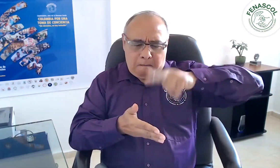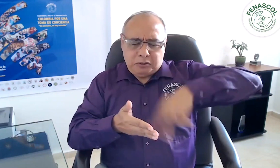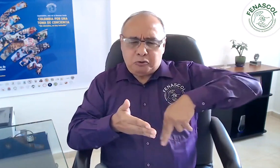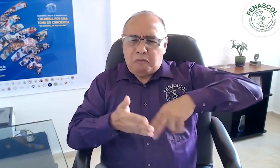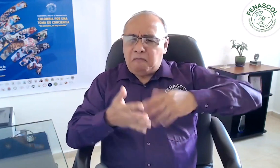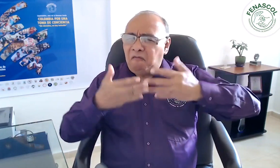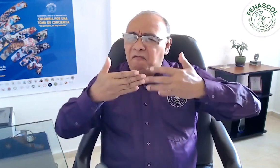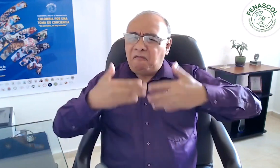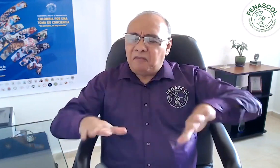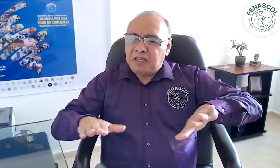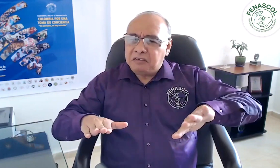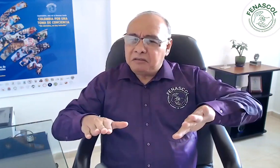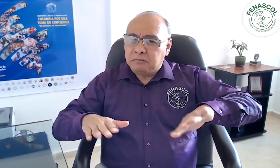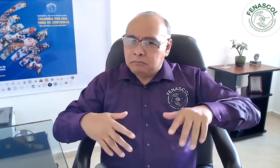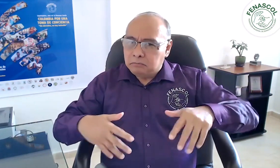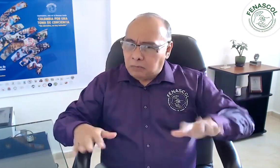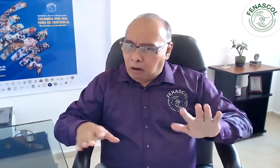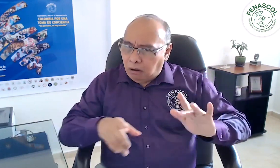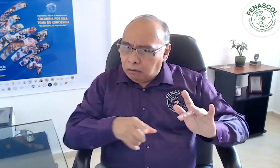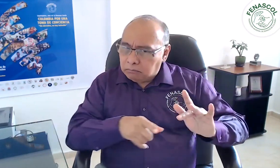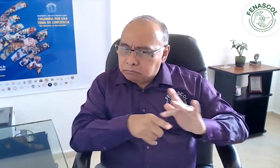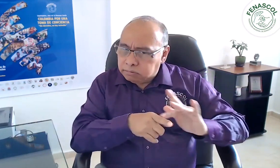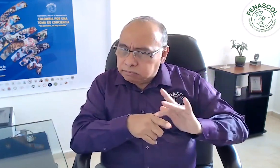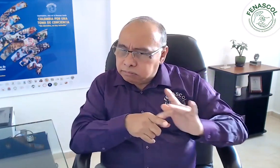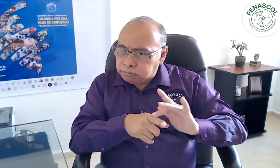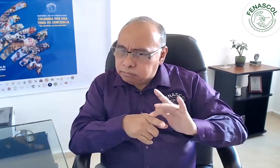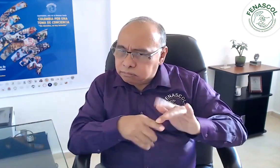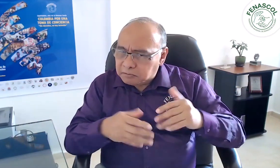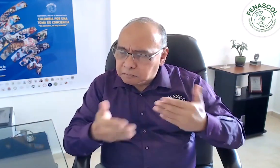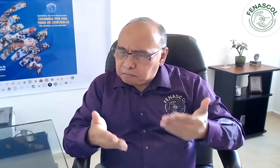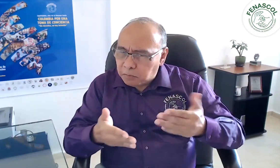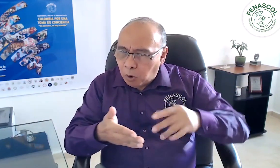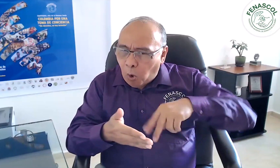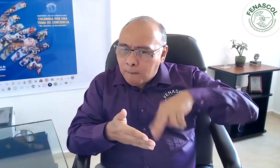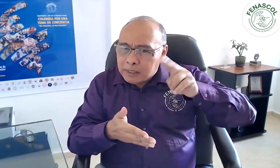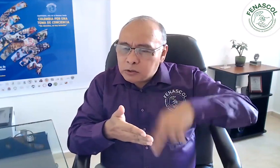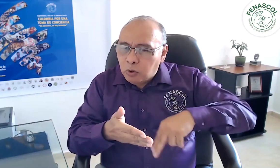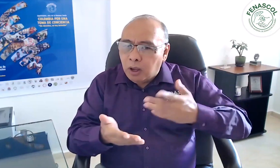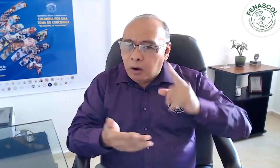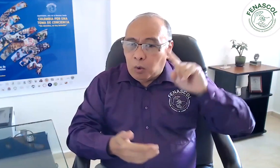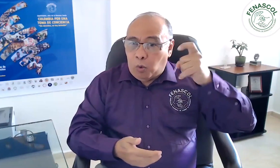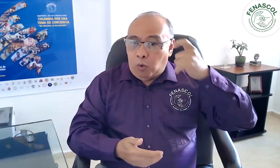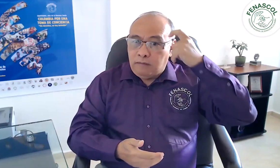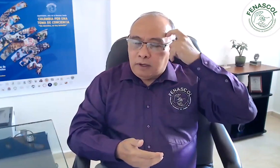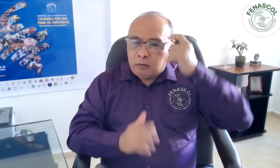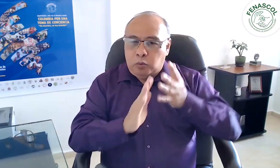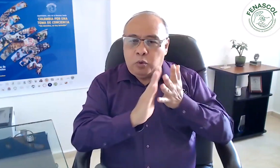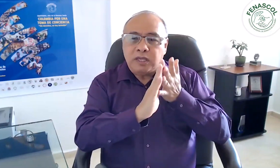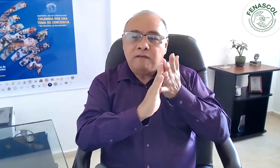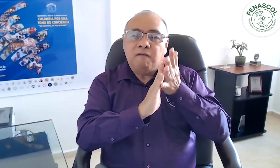Hablaremos sobre lo que ha ocurrido desde la ratificación de la Convención sobre los Derechos de las Personas con Discapacidad.